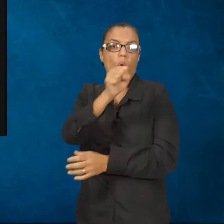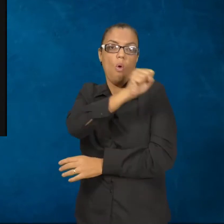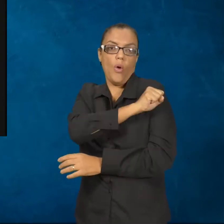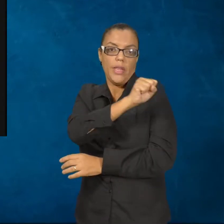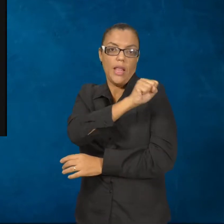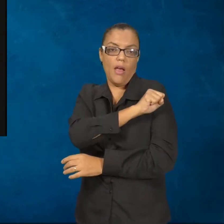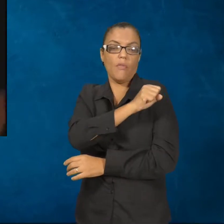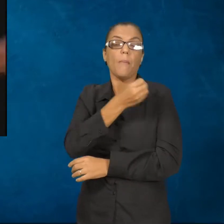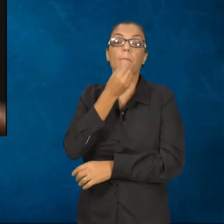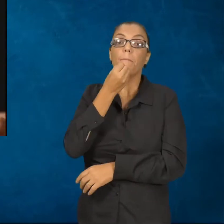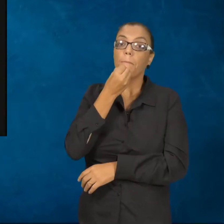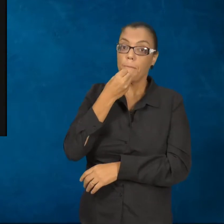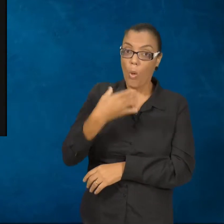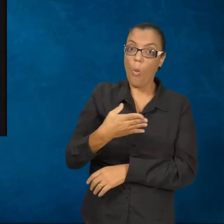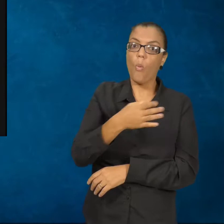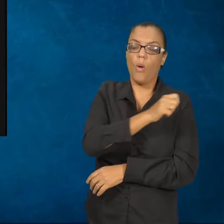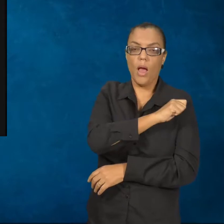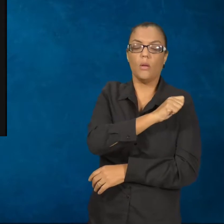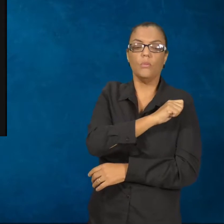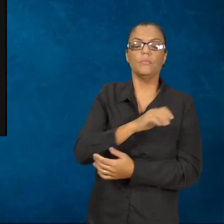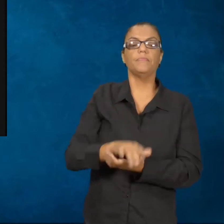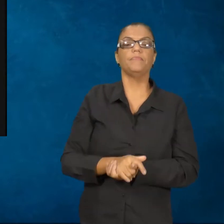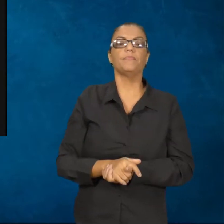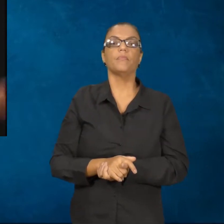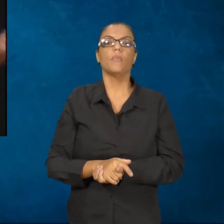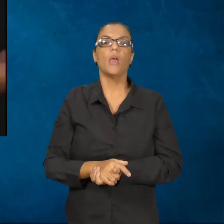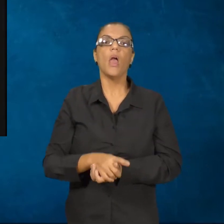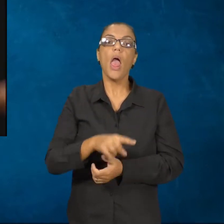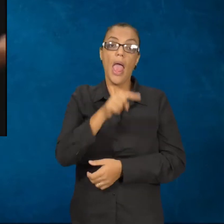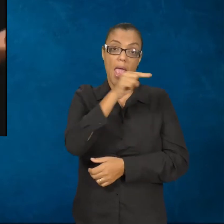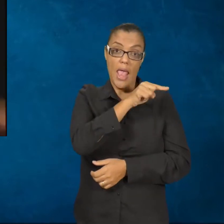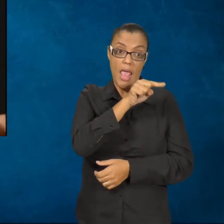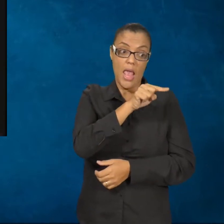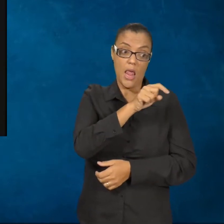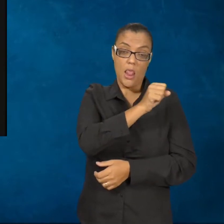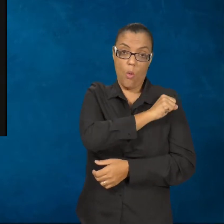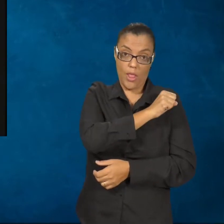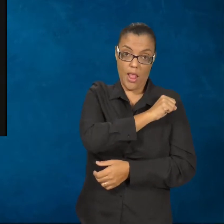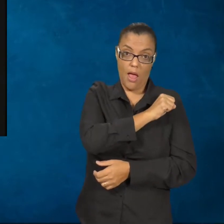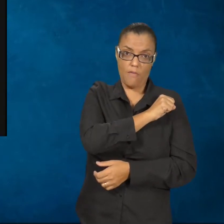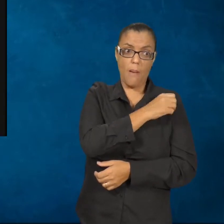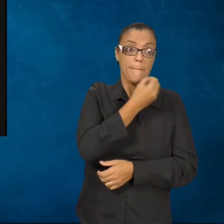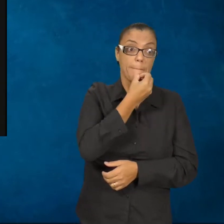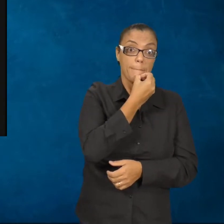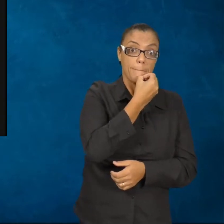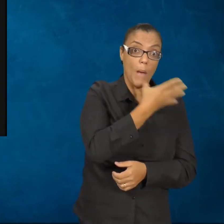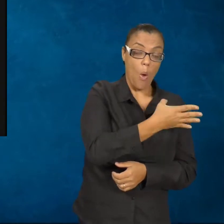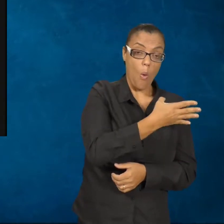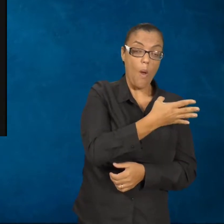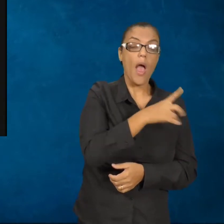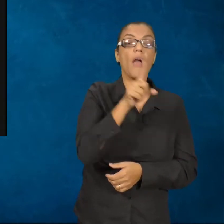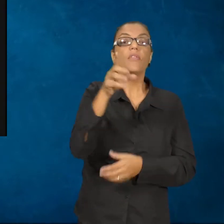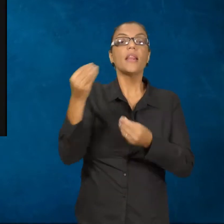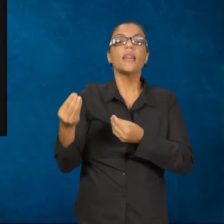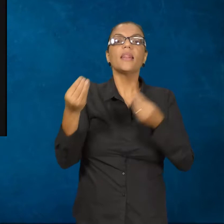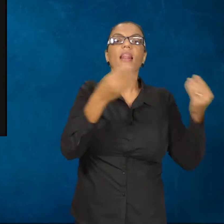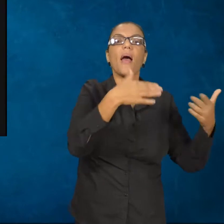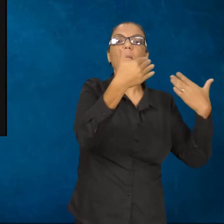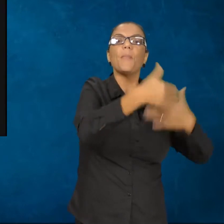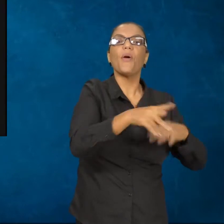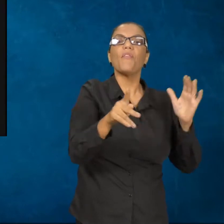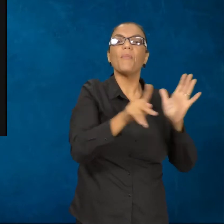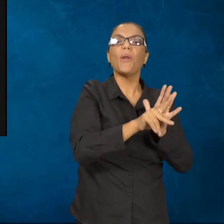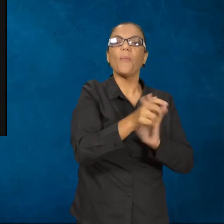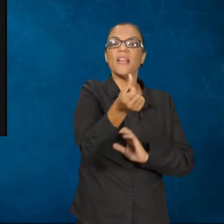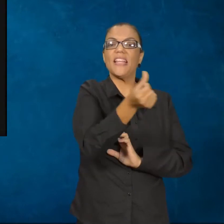aluno, põe na 6ª série, para fazer prova da 6ª série. Vocês acham que ele vai se sair bem?